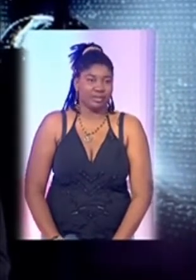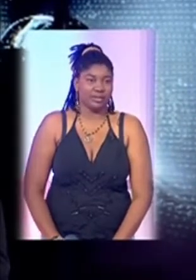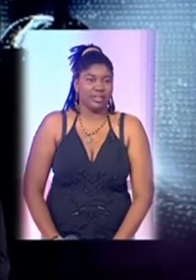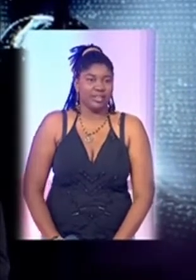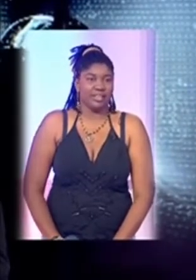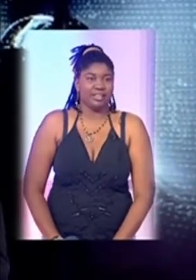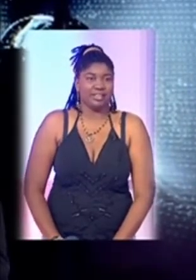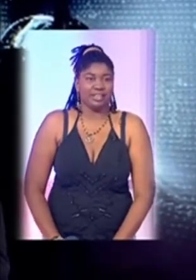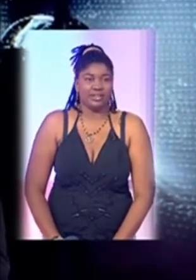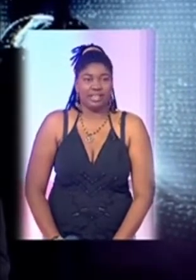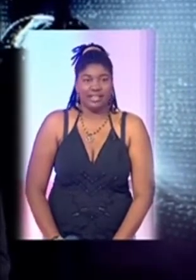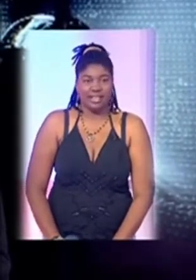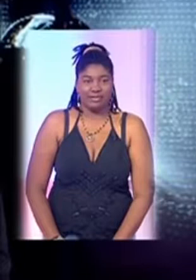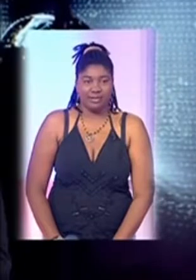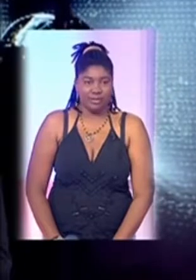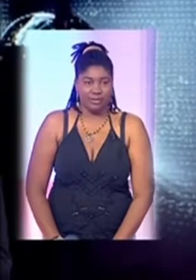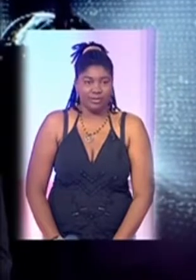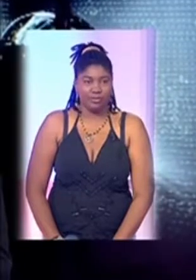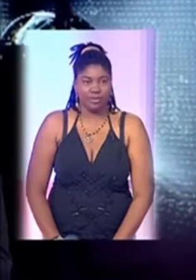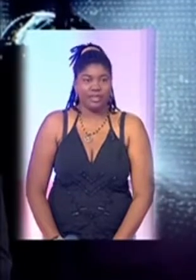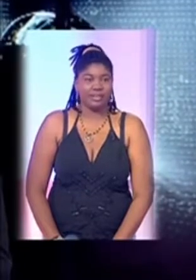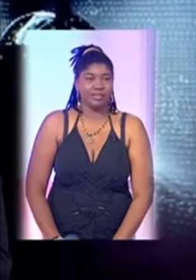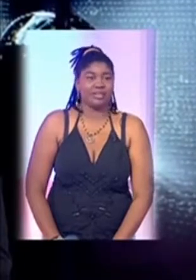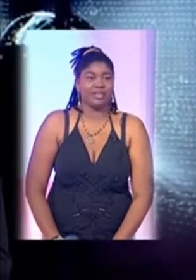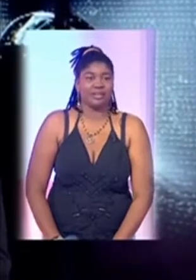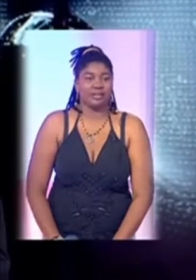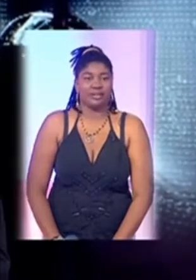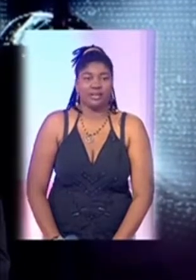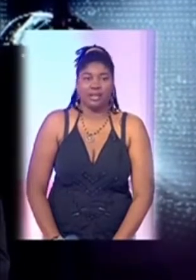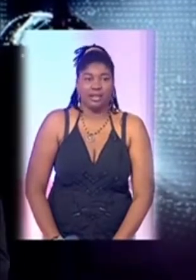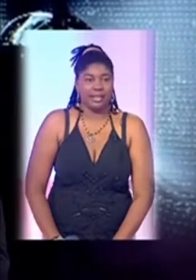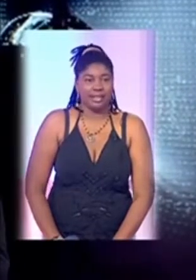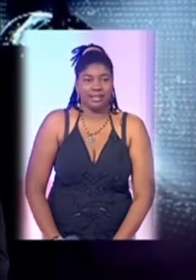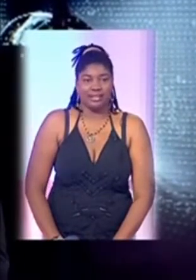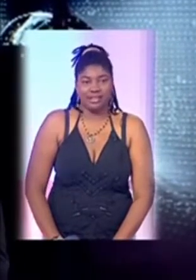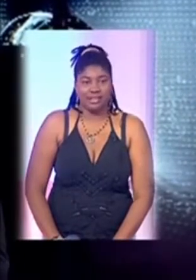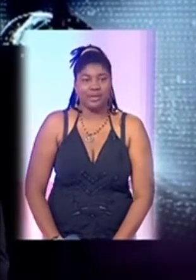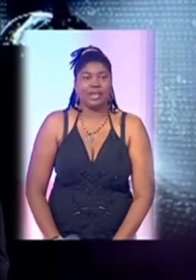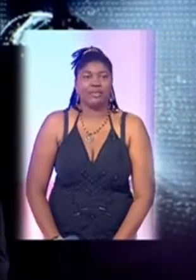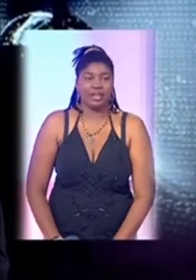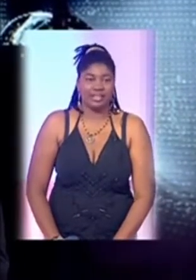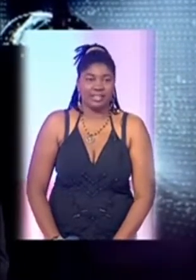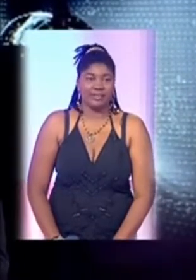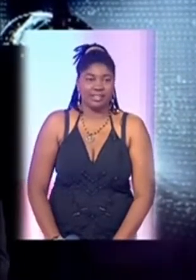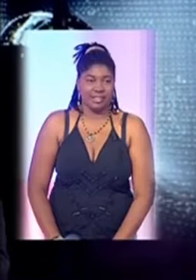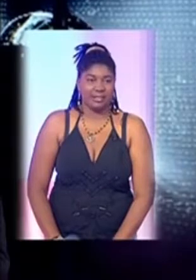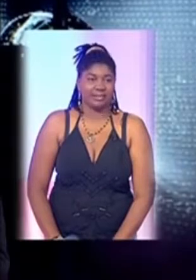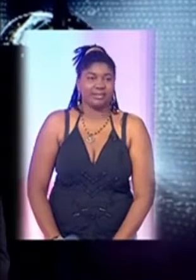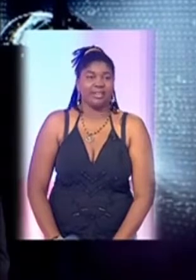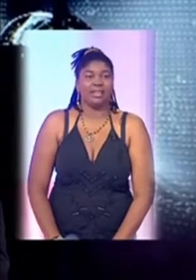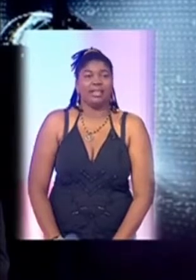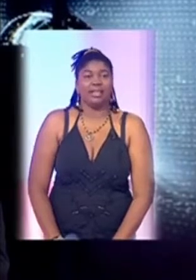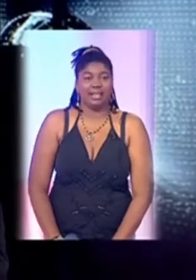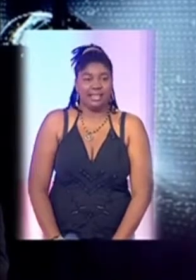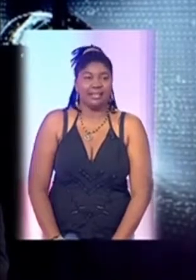l'objectif, c'est que les élèves de Néo puissent participer et continuer à progresser en signes.